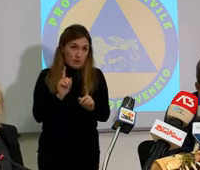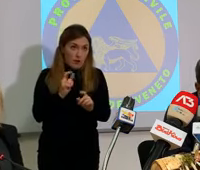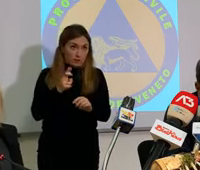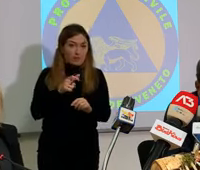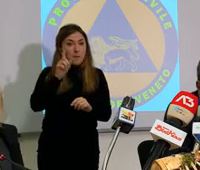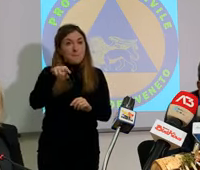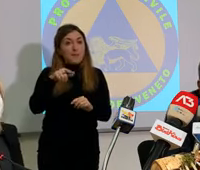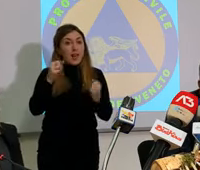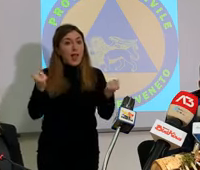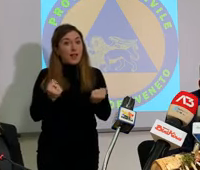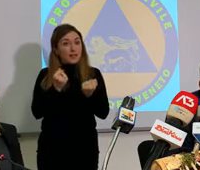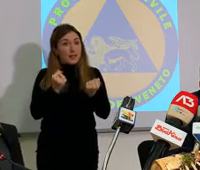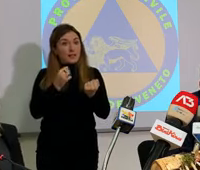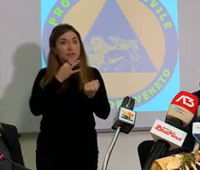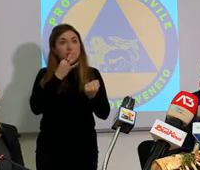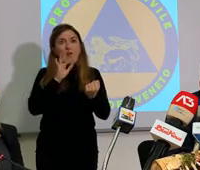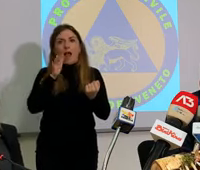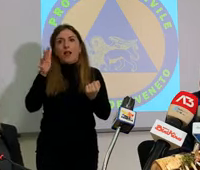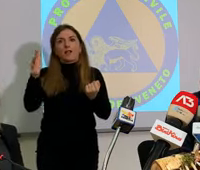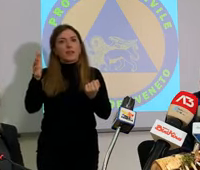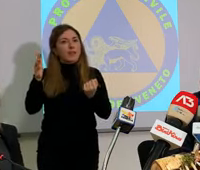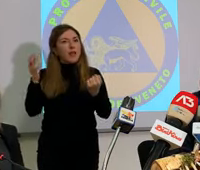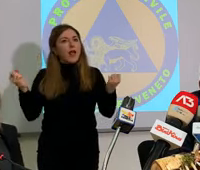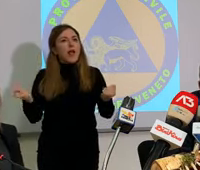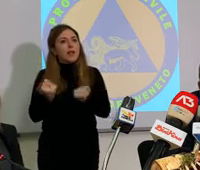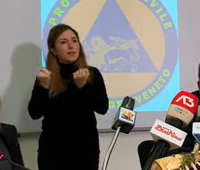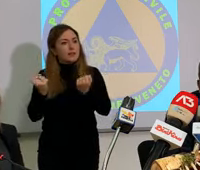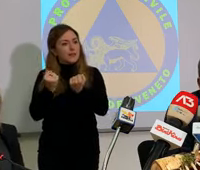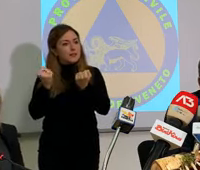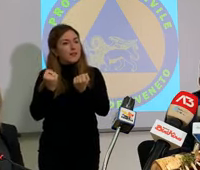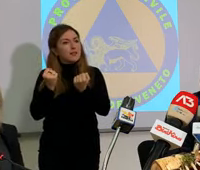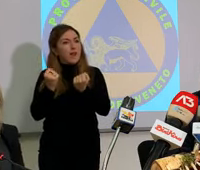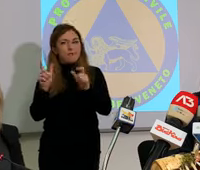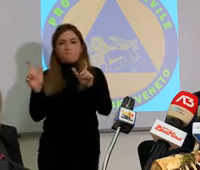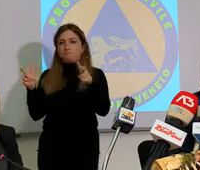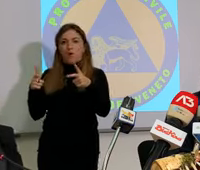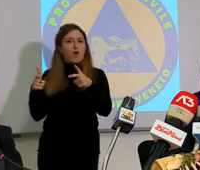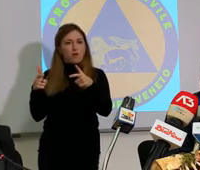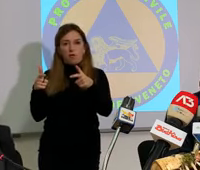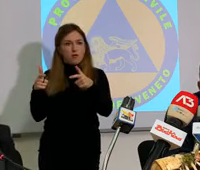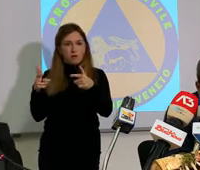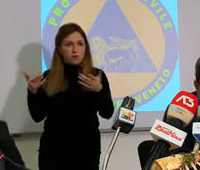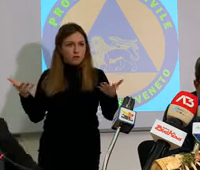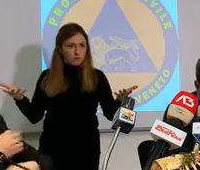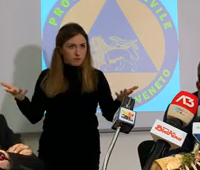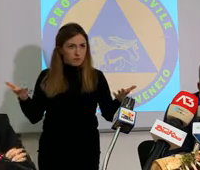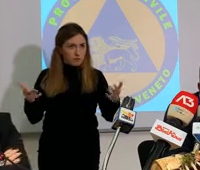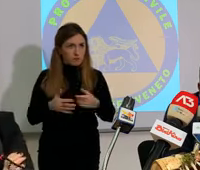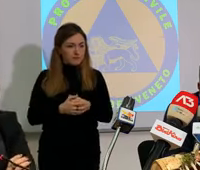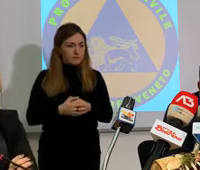bloccare qualsiasi altro tipo di attività escluso le gravi emergenze